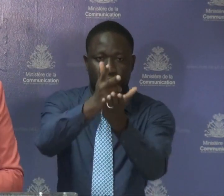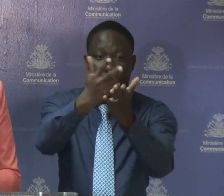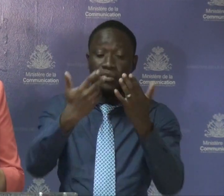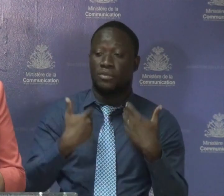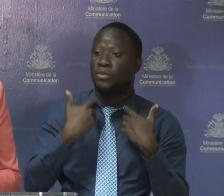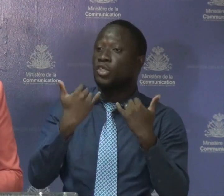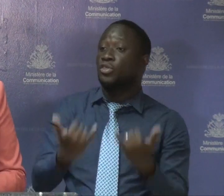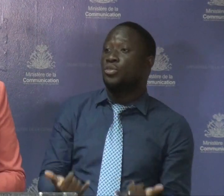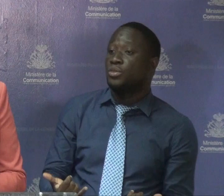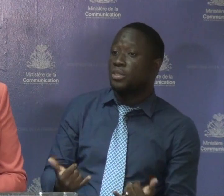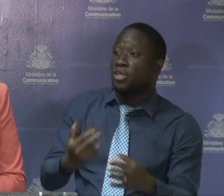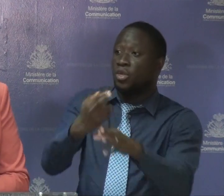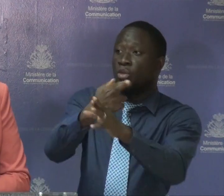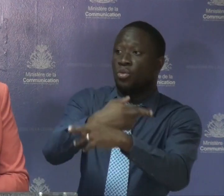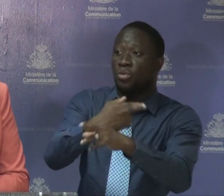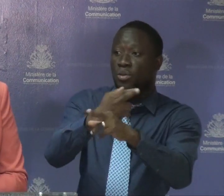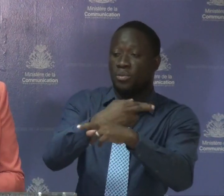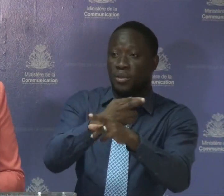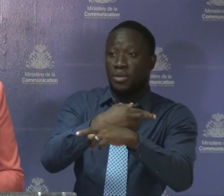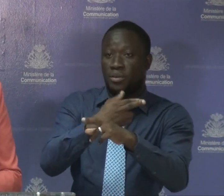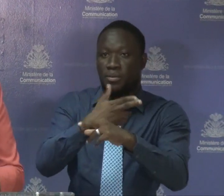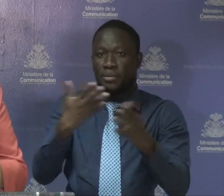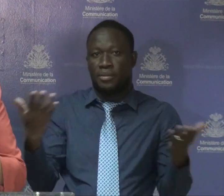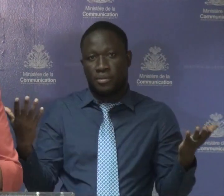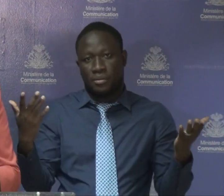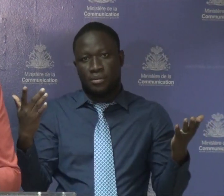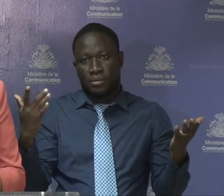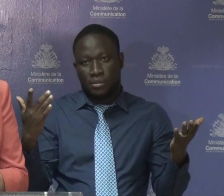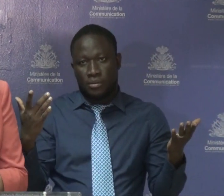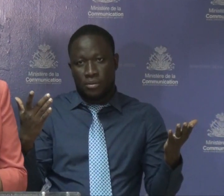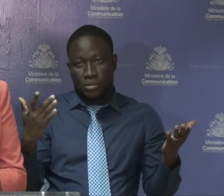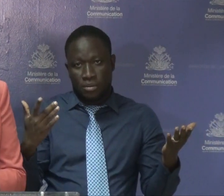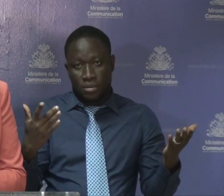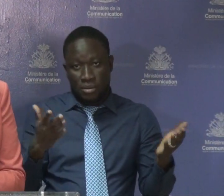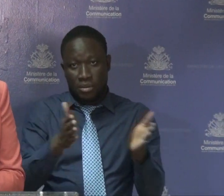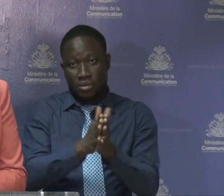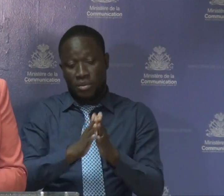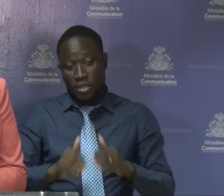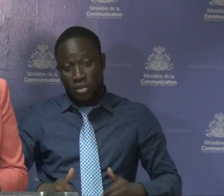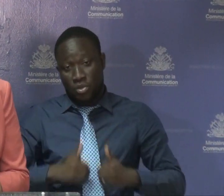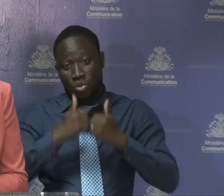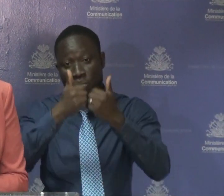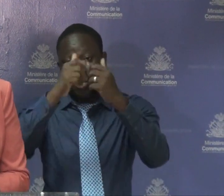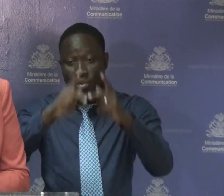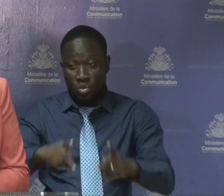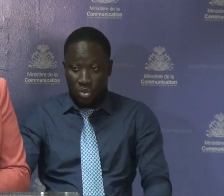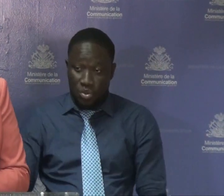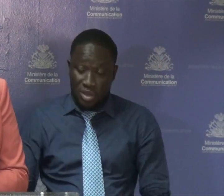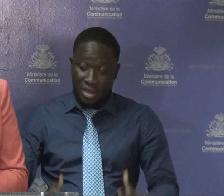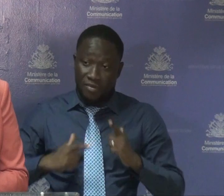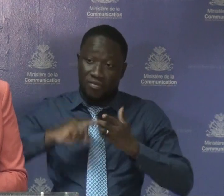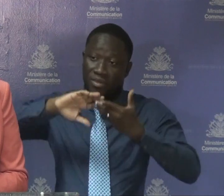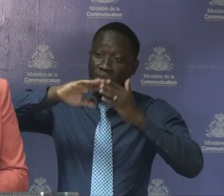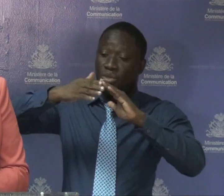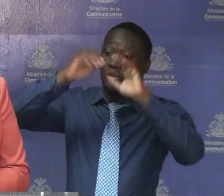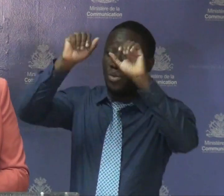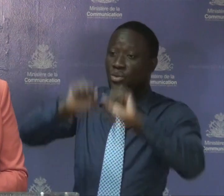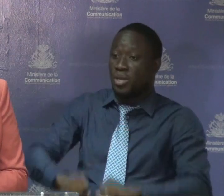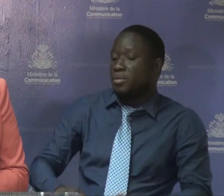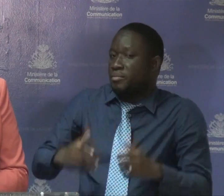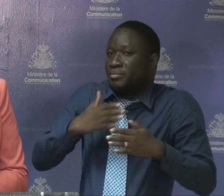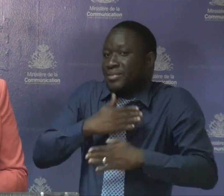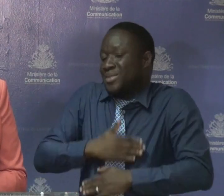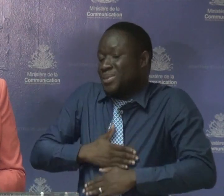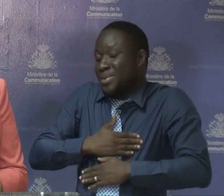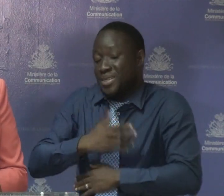je dis, un aménagement touristique inclut comment que résidents, monde qui vivent dans la zone, sont capables de divertir, sont